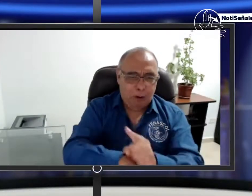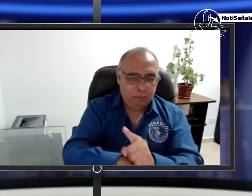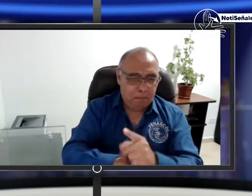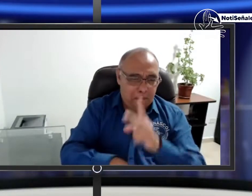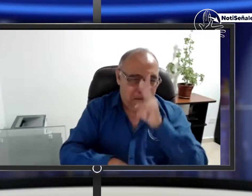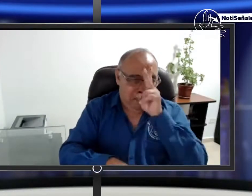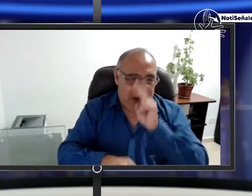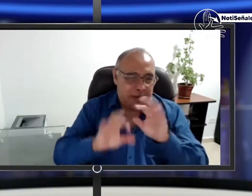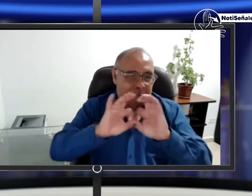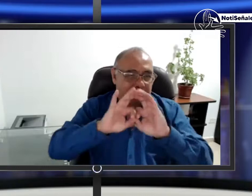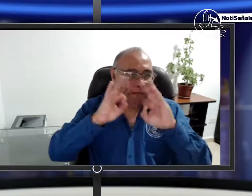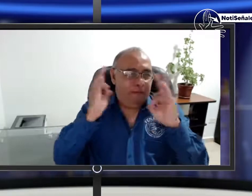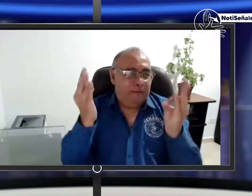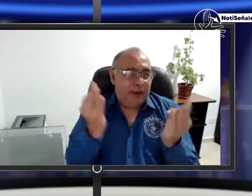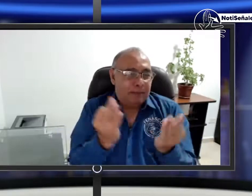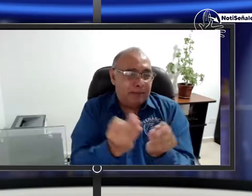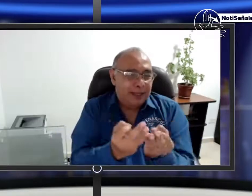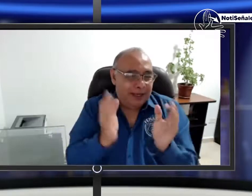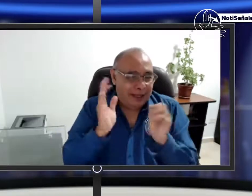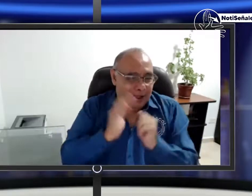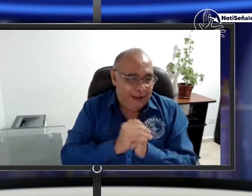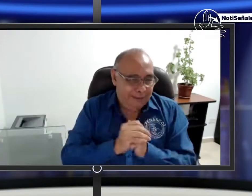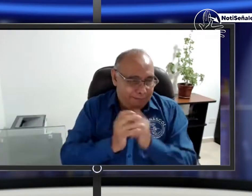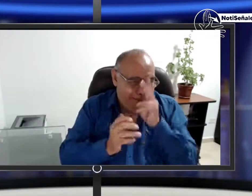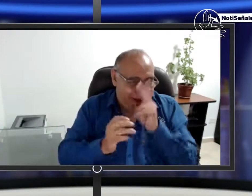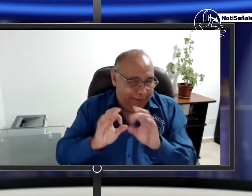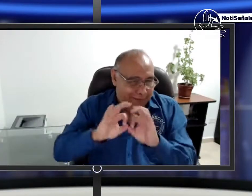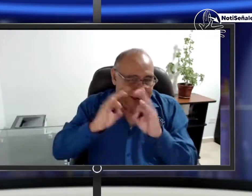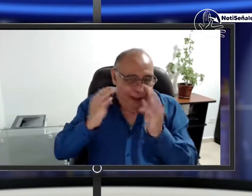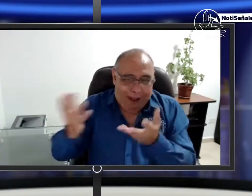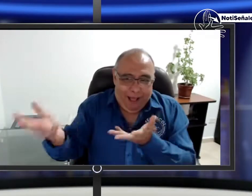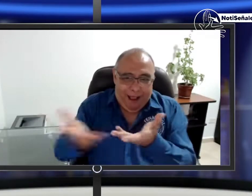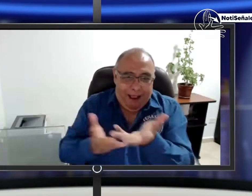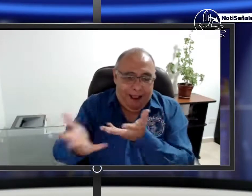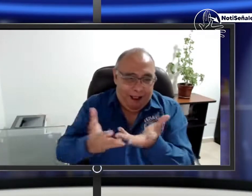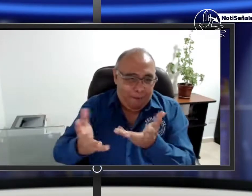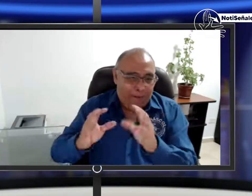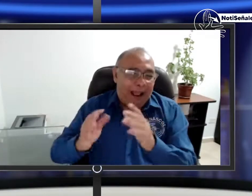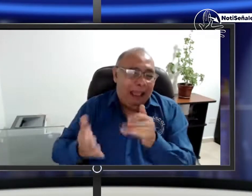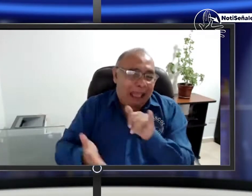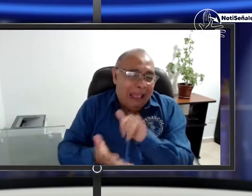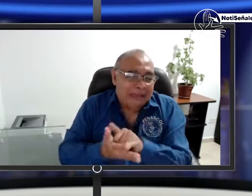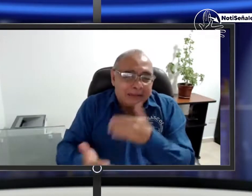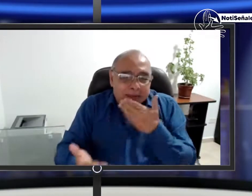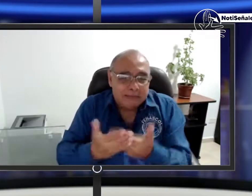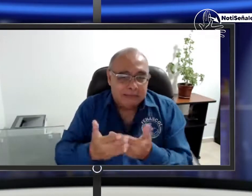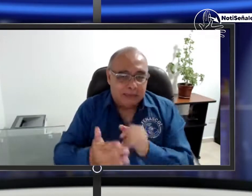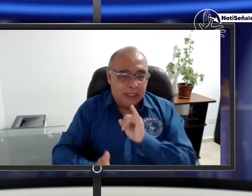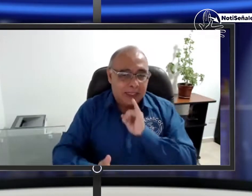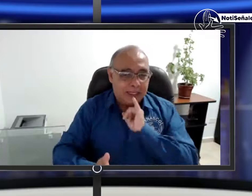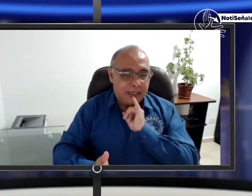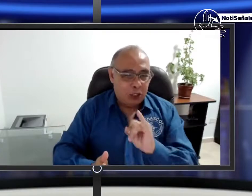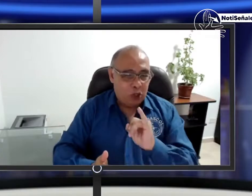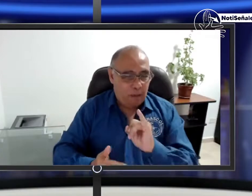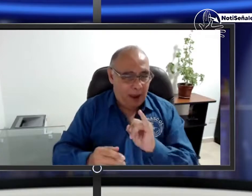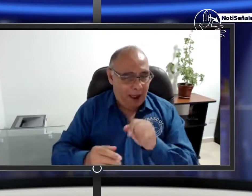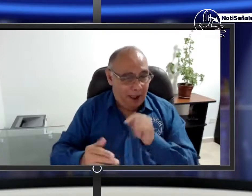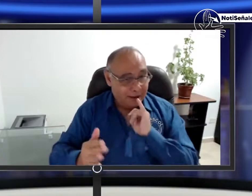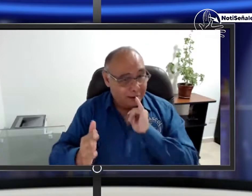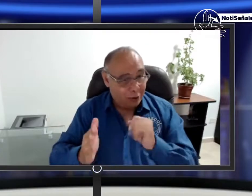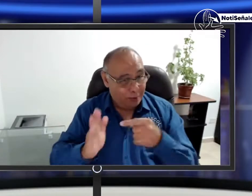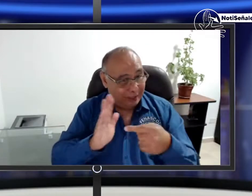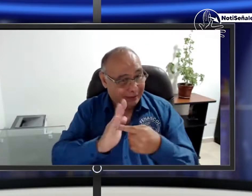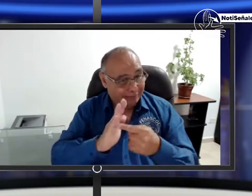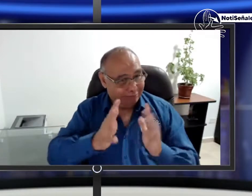tienen una gran facilidad para conectar con el otro es como si fuéramos una gran familia y es por